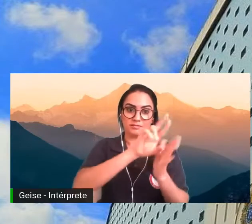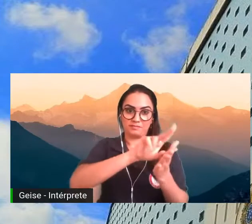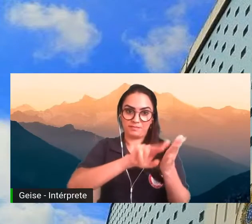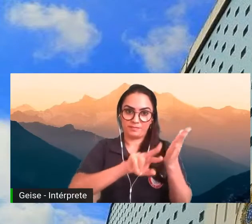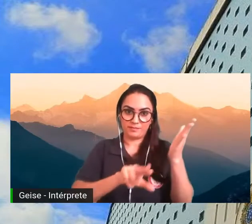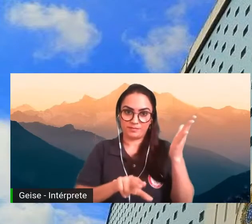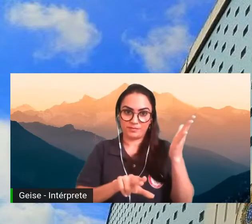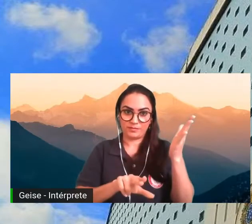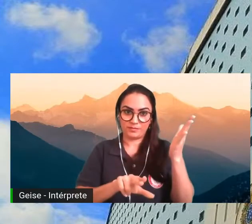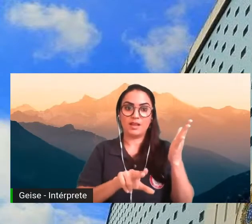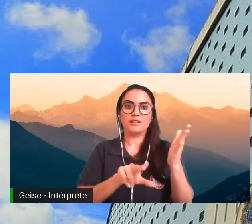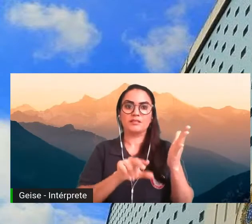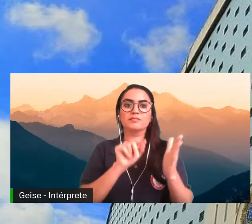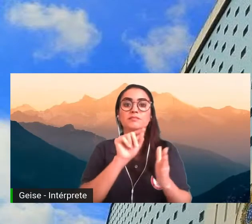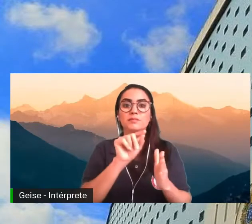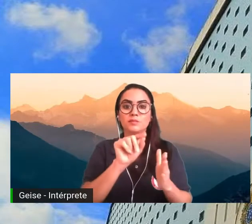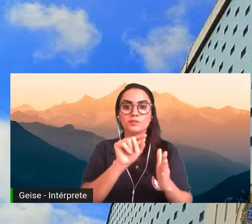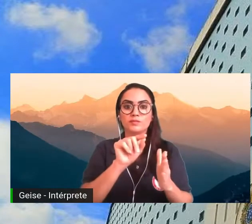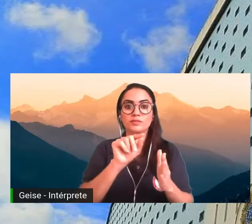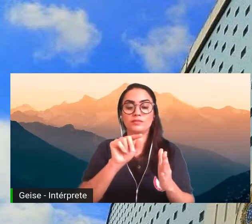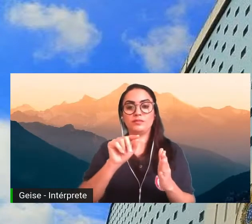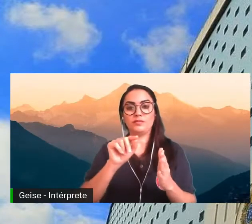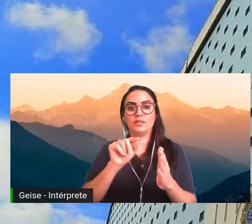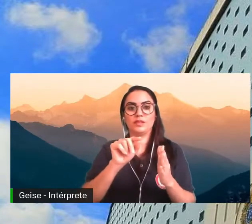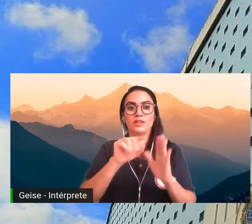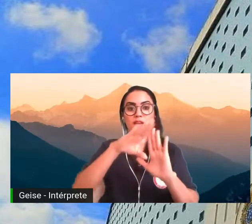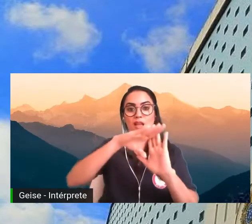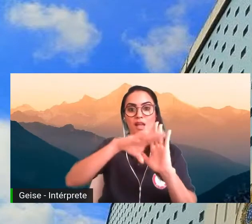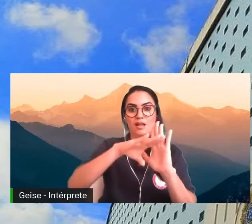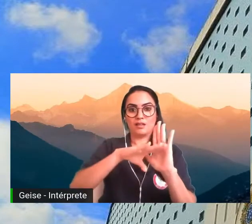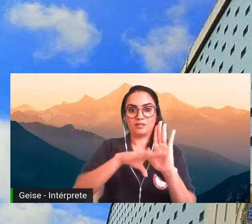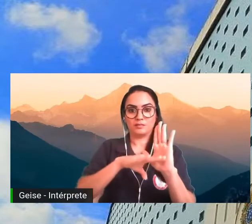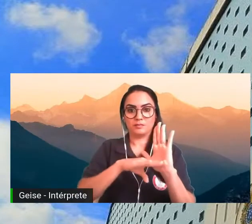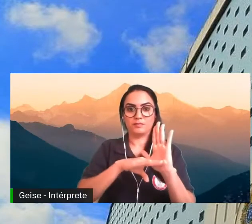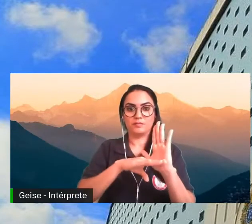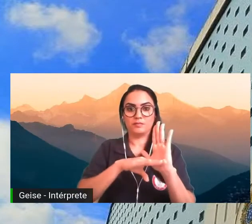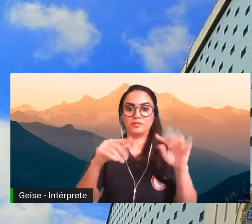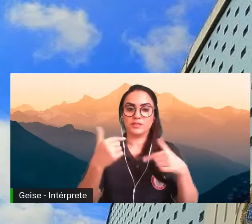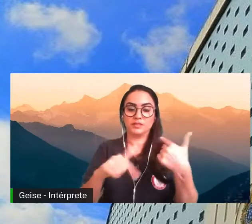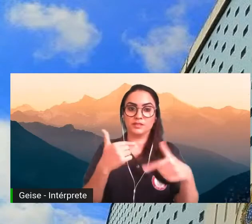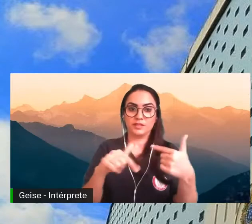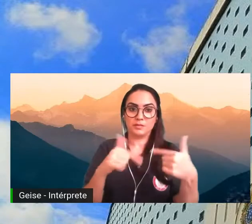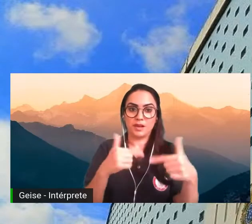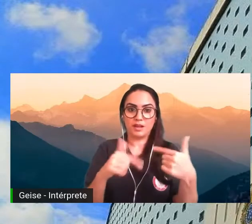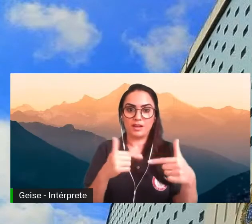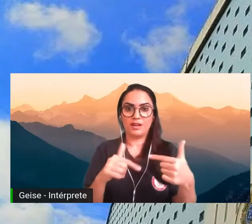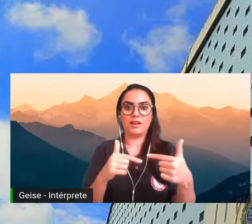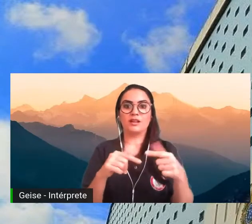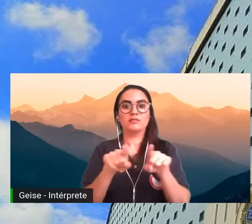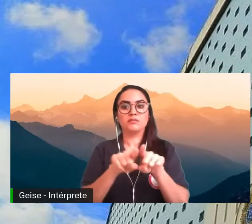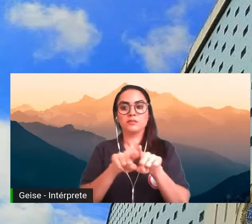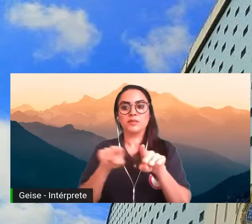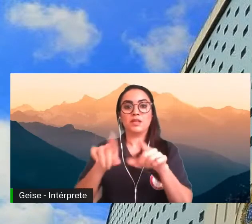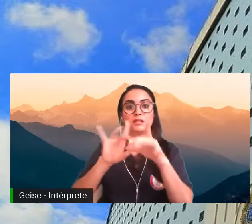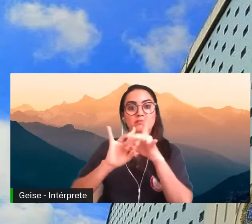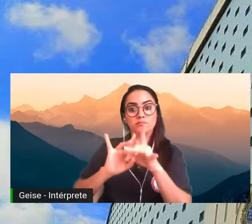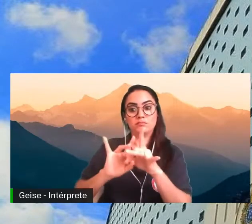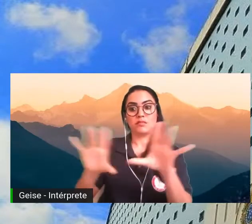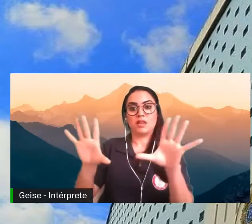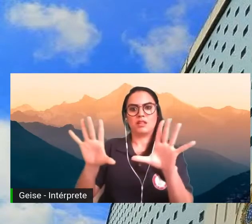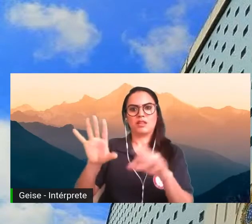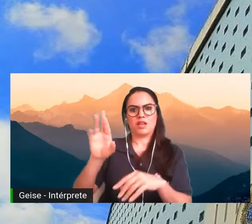Aludem à ideologia de mercado e à desregulamentação do trabalho em nome da suposta autonomia de não ter patrão?